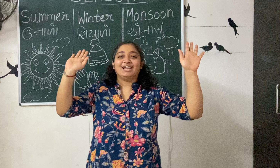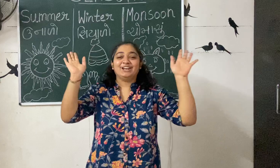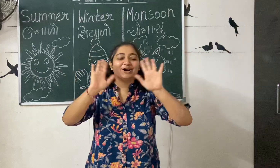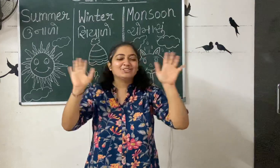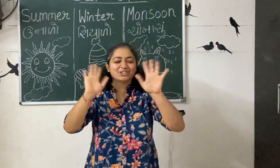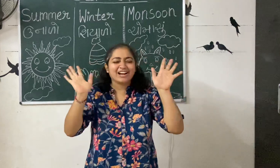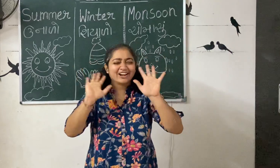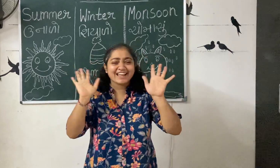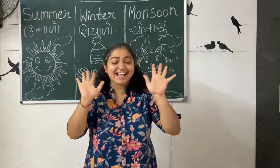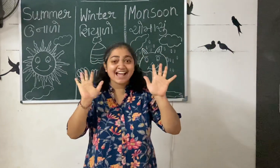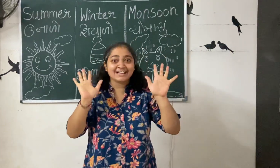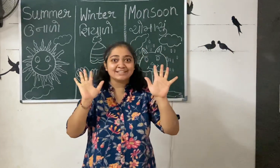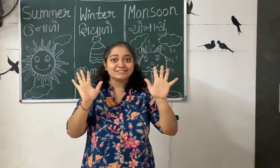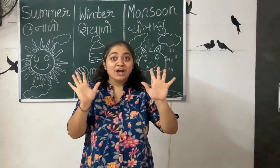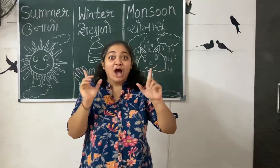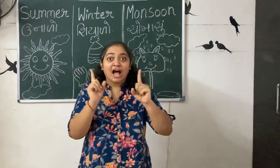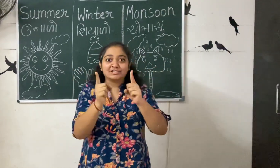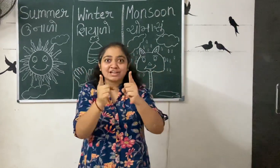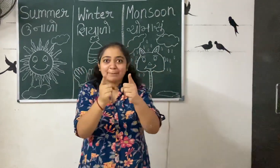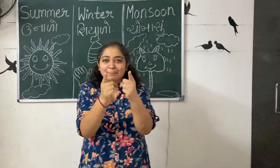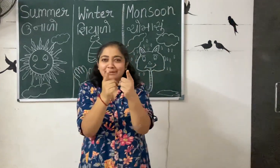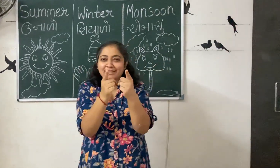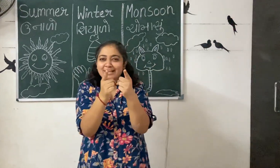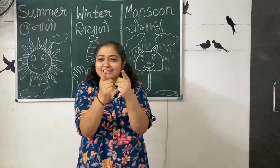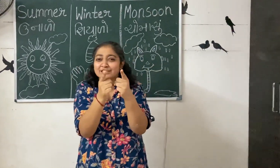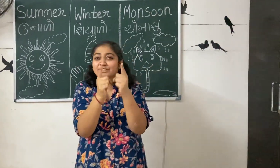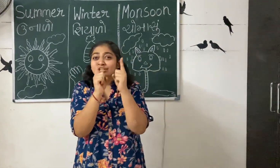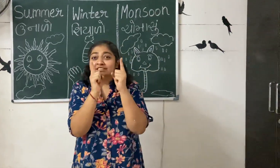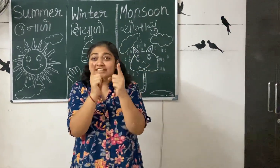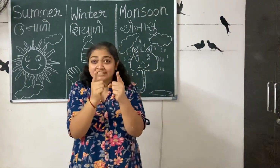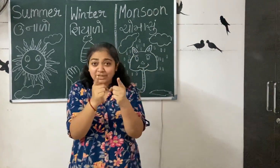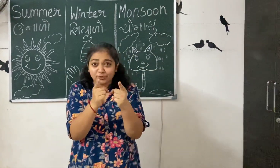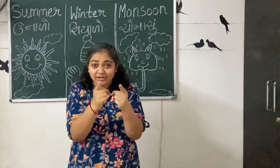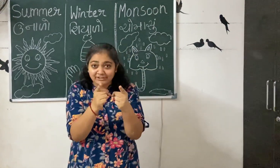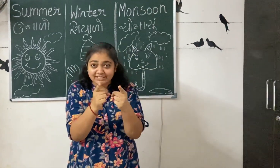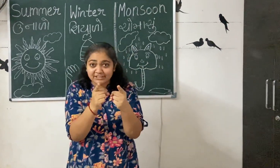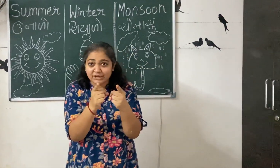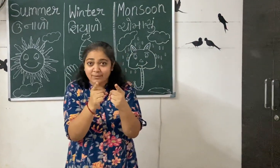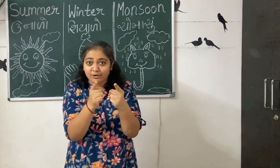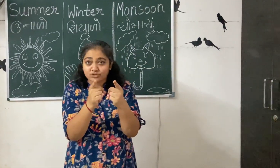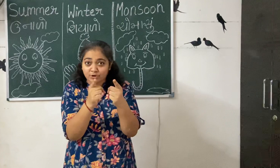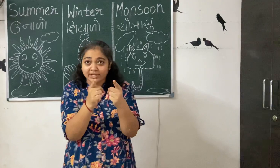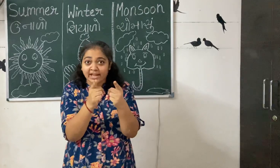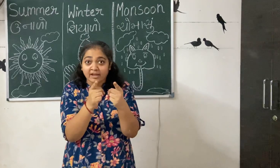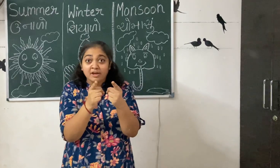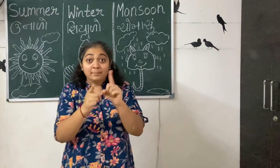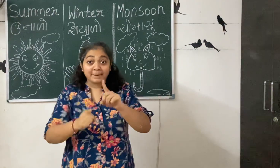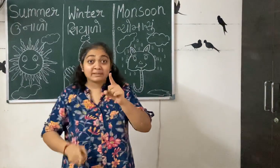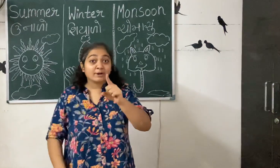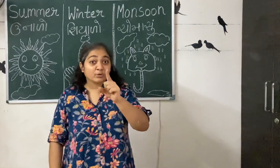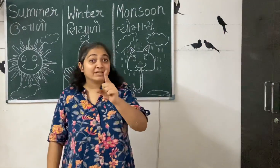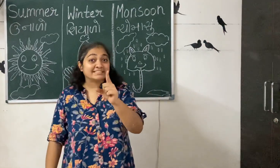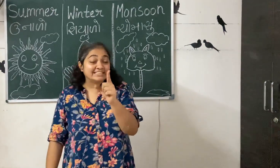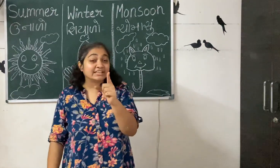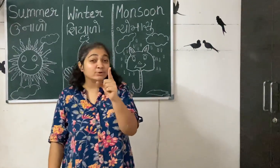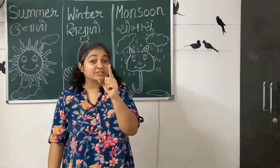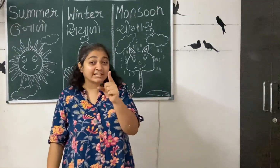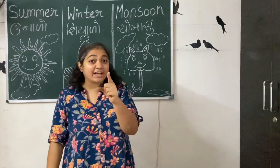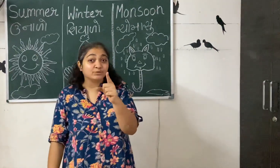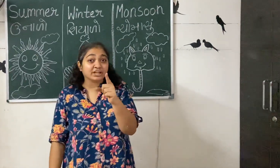अलो चोड्रेंज आज आपने पदा है सीजन नू रिवीजन करवानु छो के मैं तमने लोकोने सीजन नू सिखाई हुचे ने